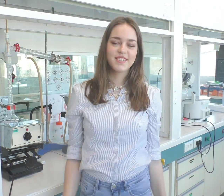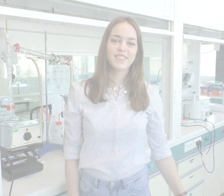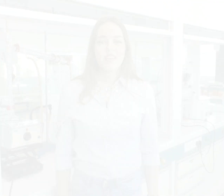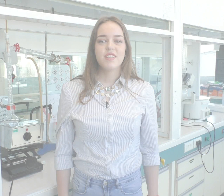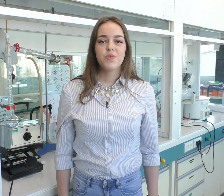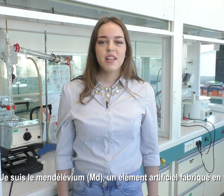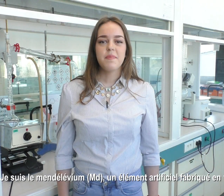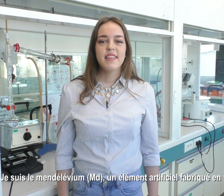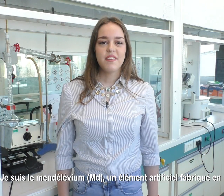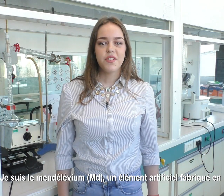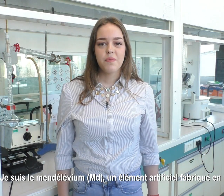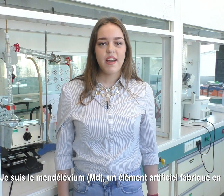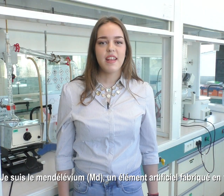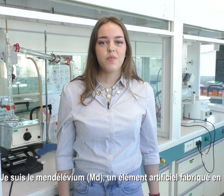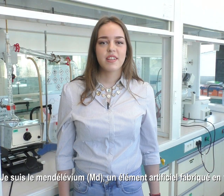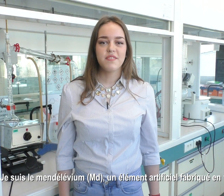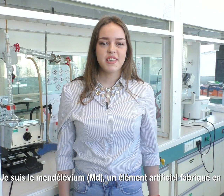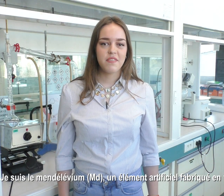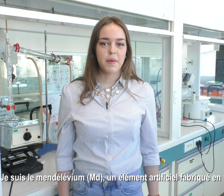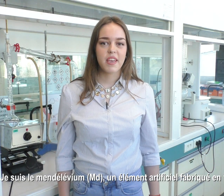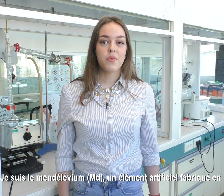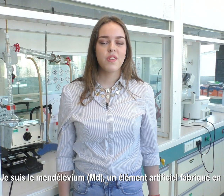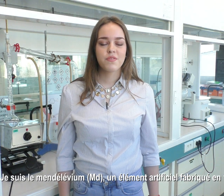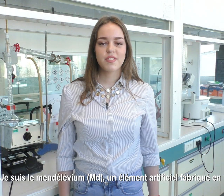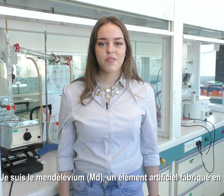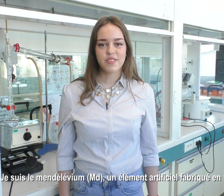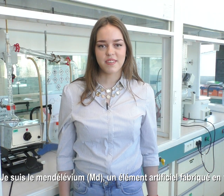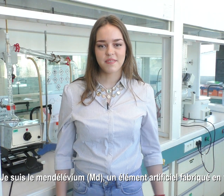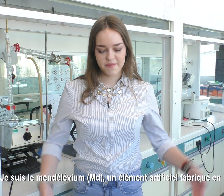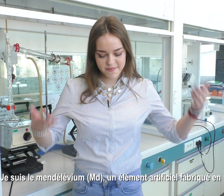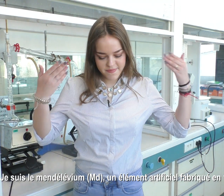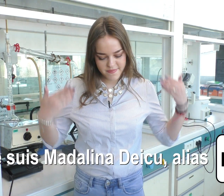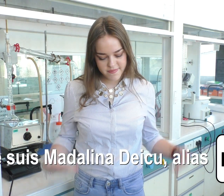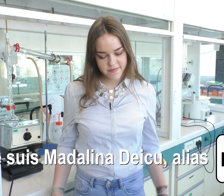Je suis le Medelevium, un élément artificiel fabriqué en 1955. Sous